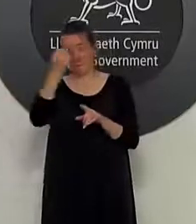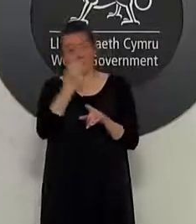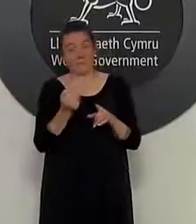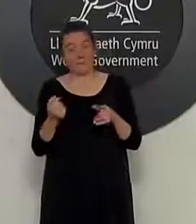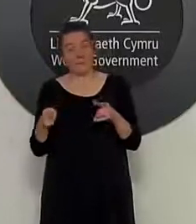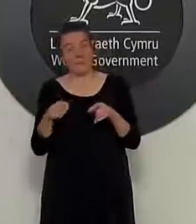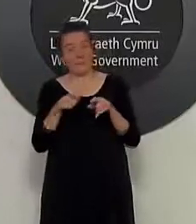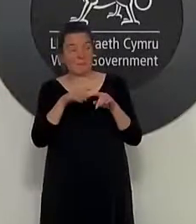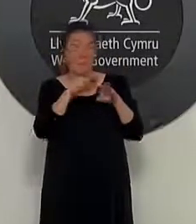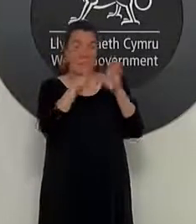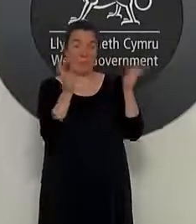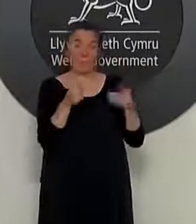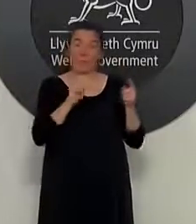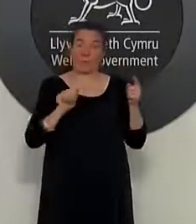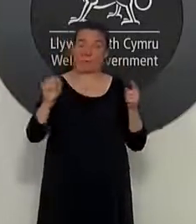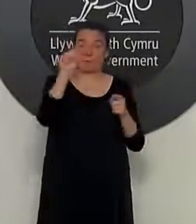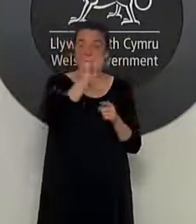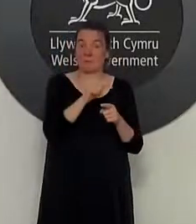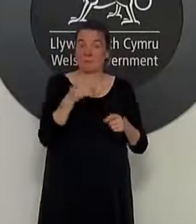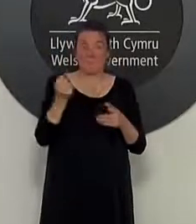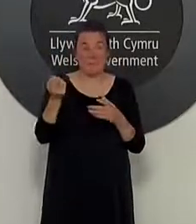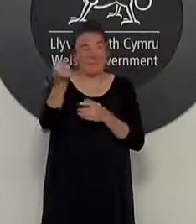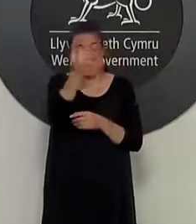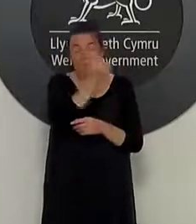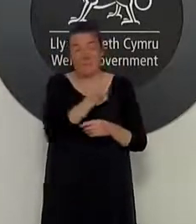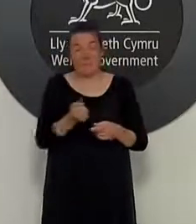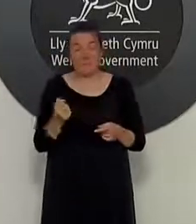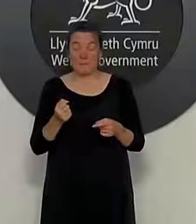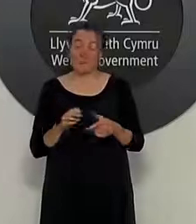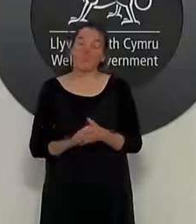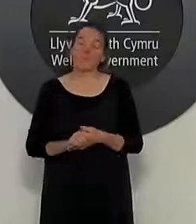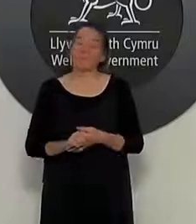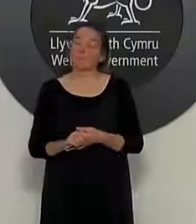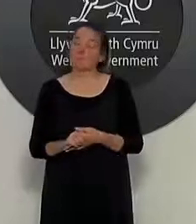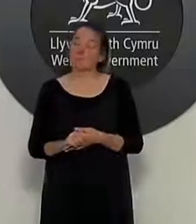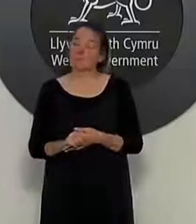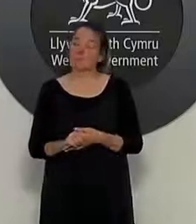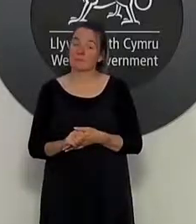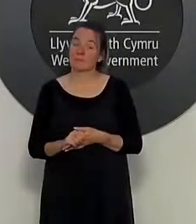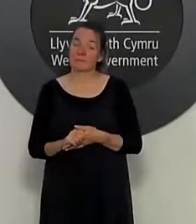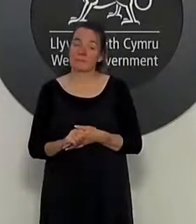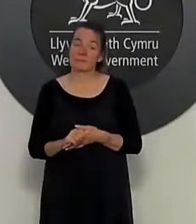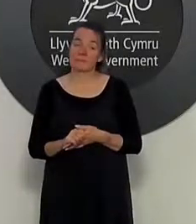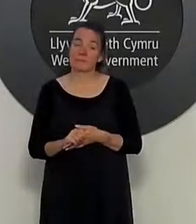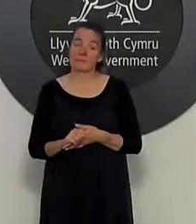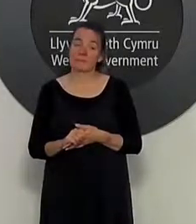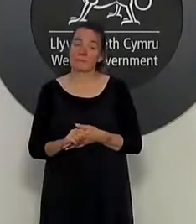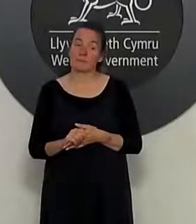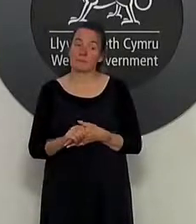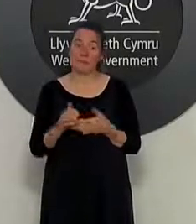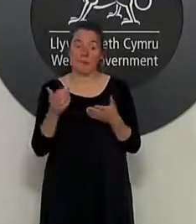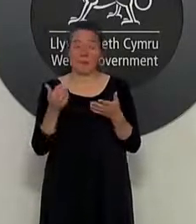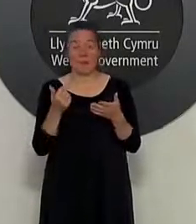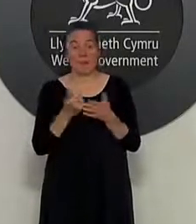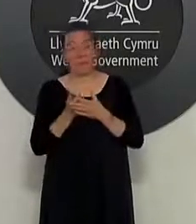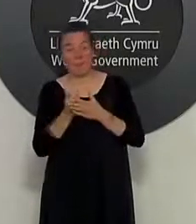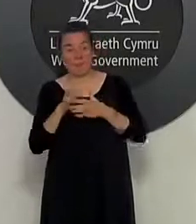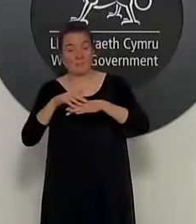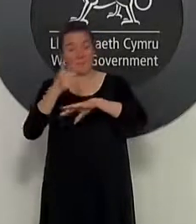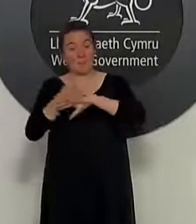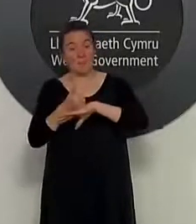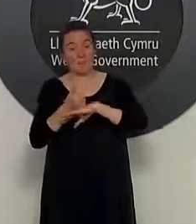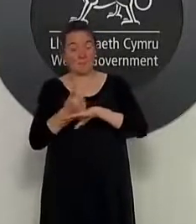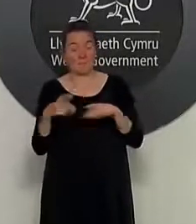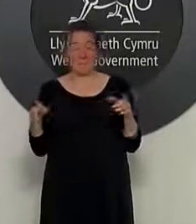byd. Ac yn aml iawn er mwyn ymateb i yr un problemau ni'n